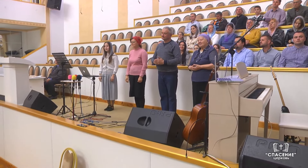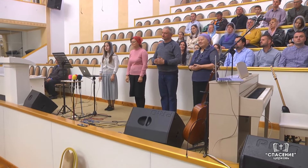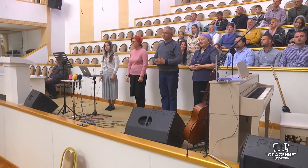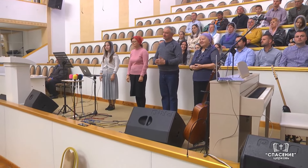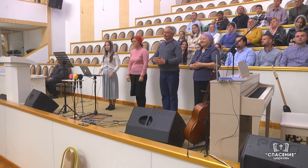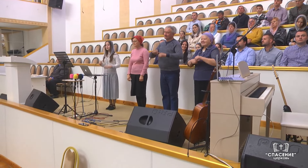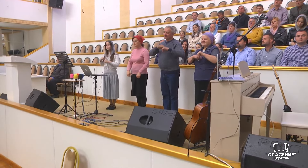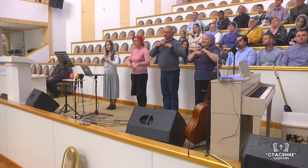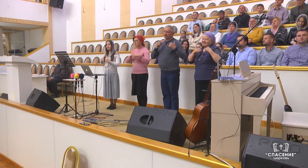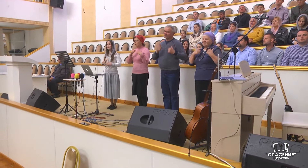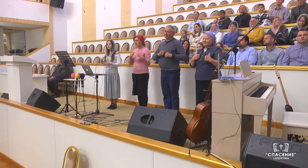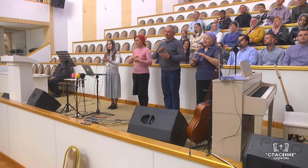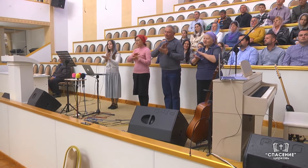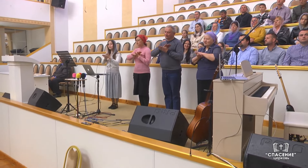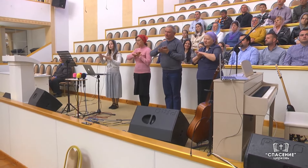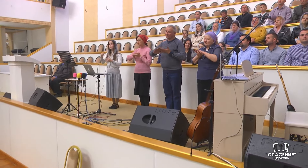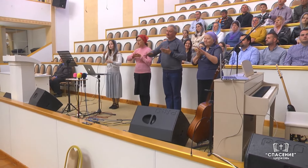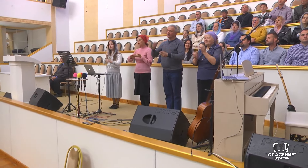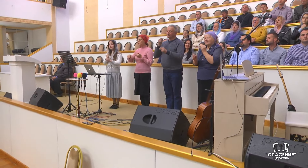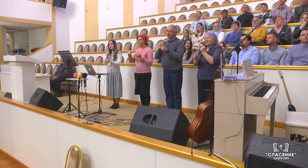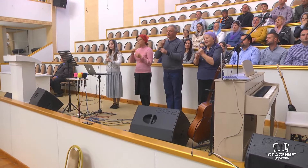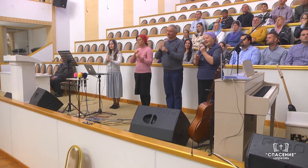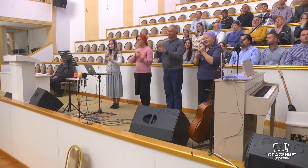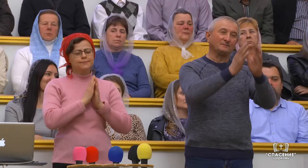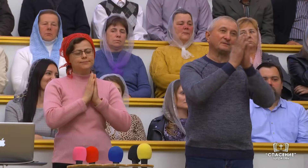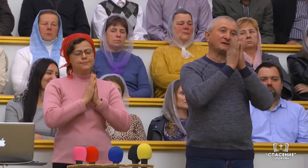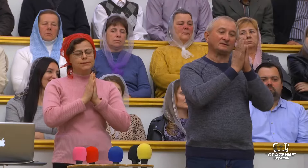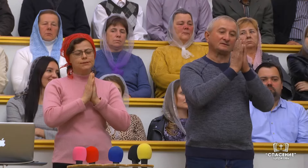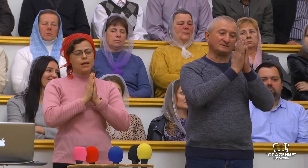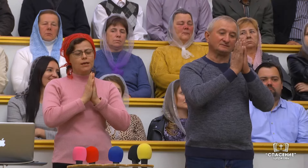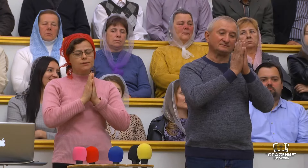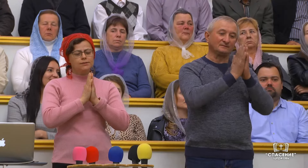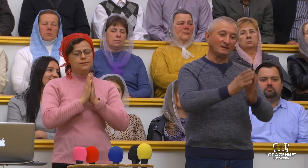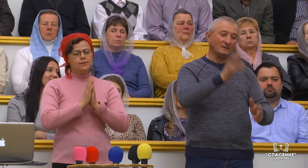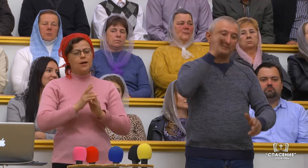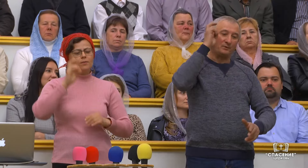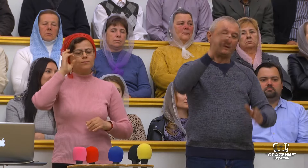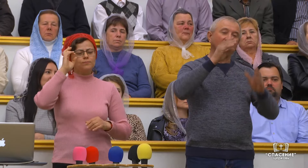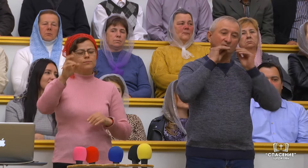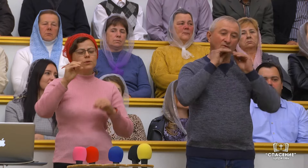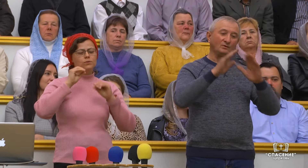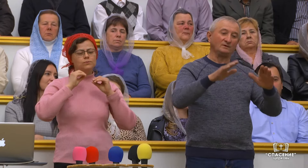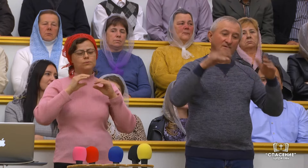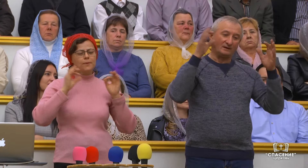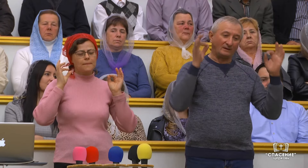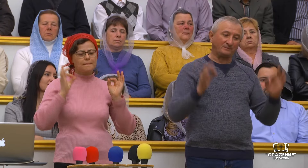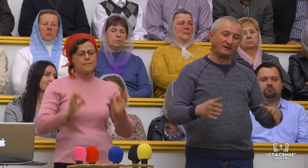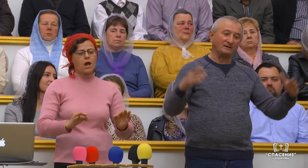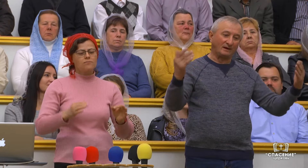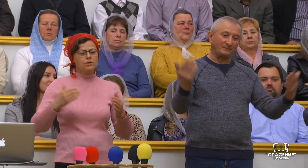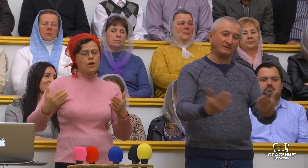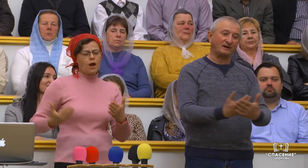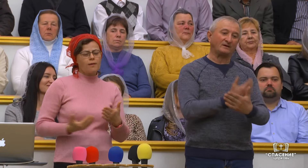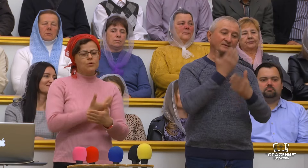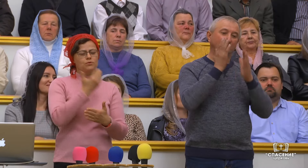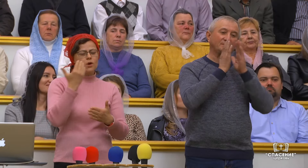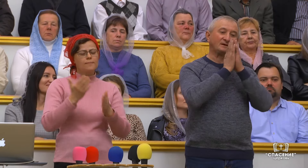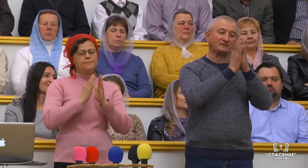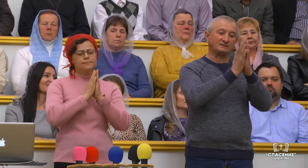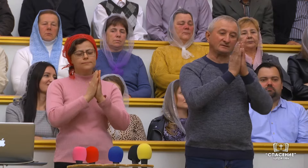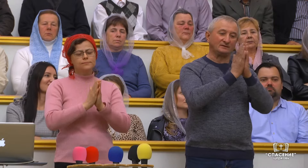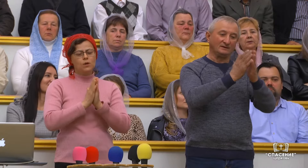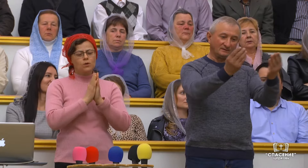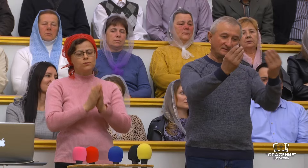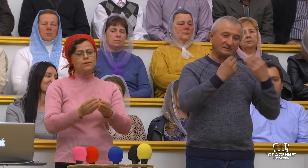взгляд. Сердце чистое сотвори, Боже, дух правый обнови. Дай